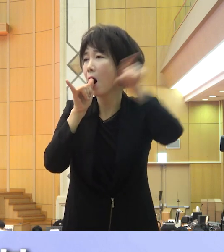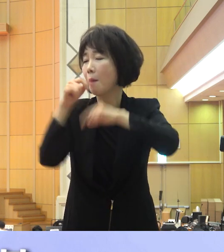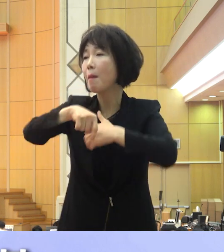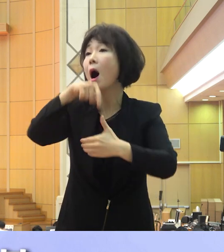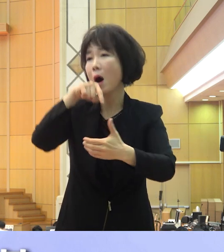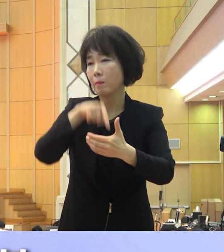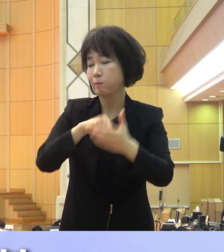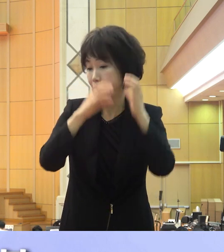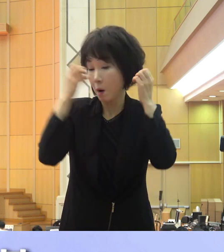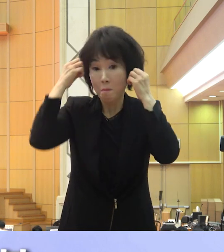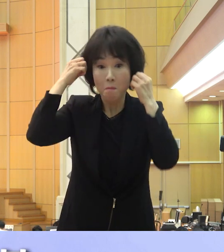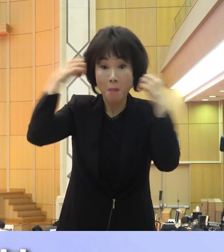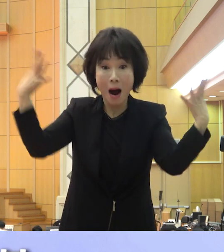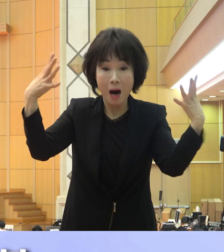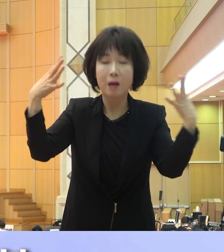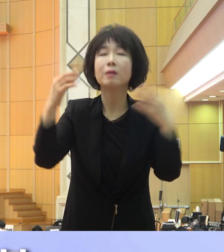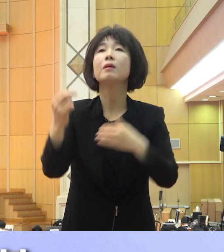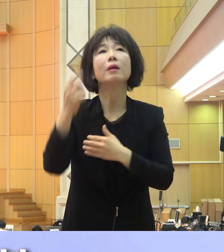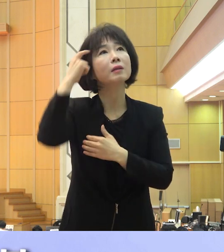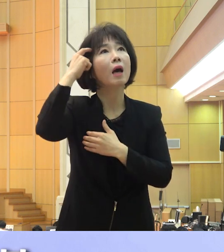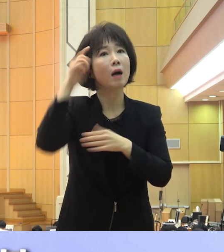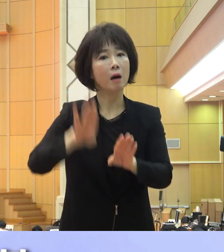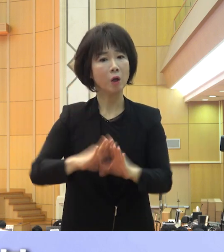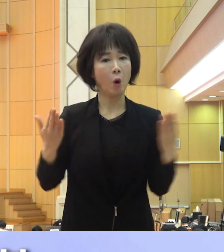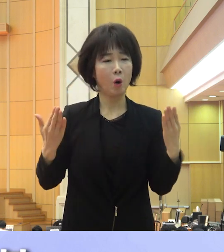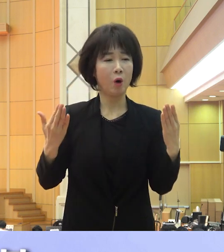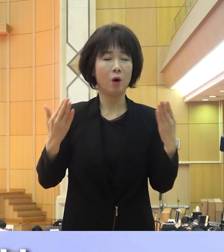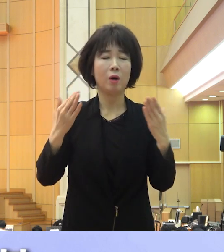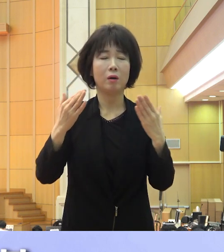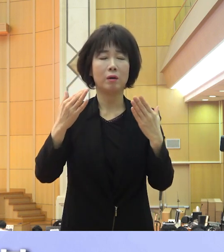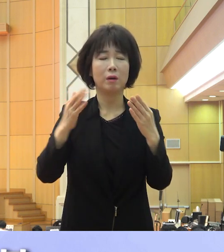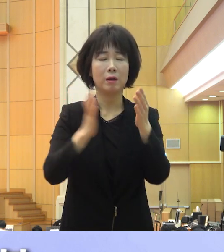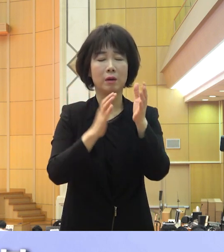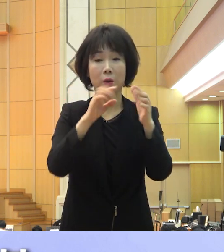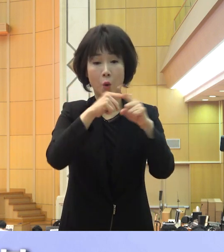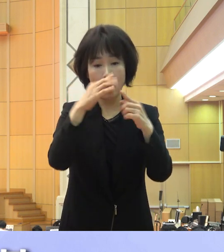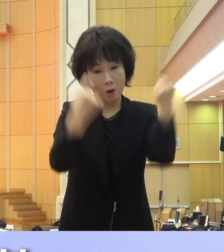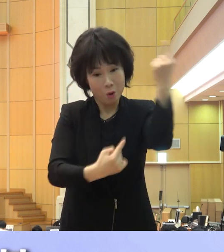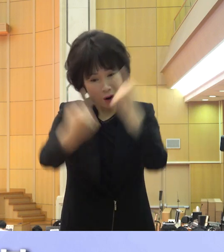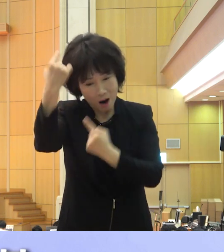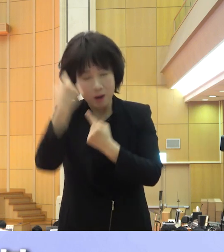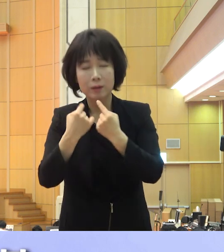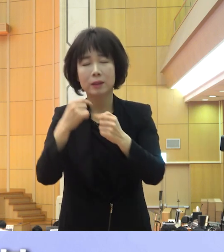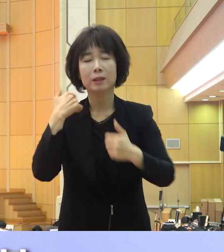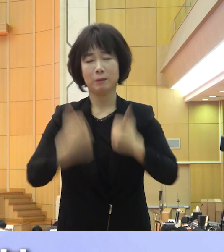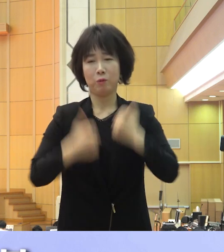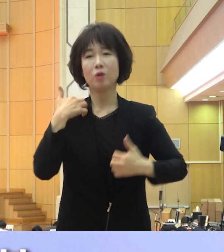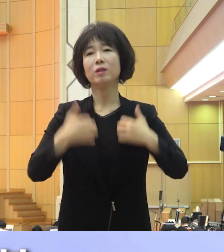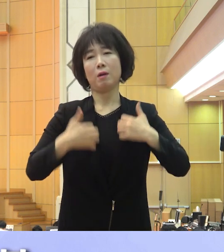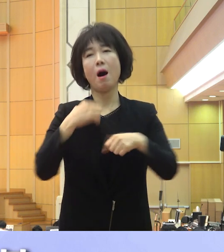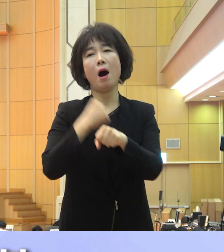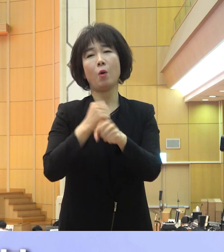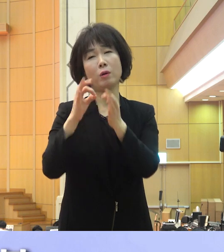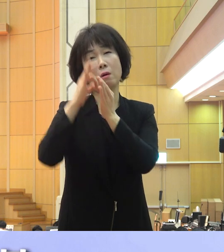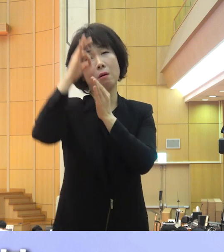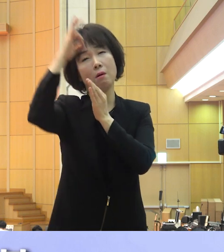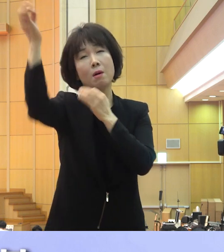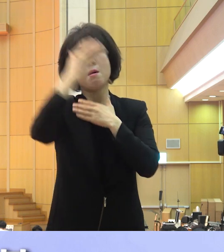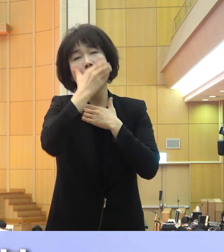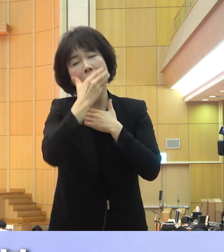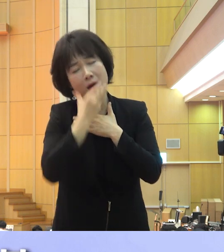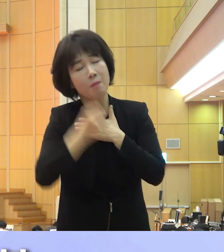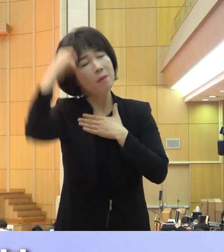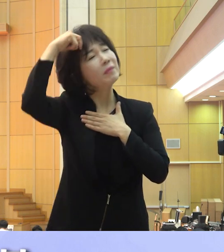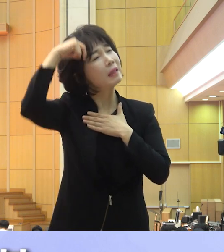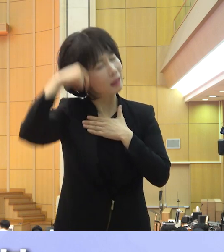그들의 마음과 귀가 열리게 하시고 생각이 열리게 하시어서 이 성전을 찾을 때 기쁘고 즐거워하며 영원한 행복을 느낄